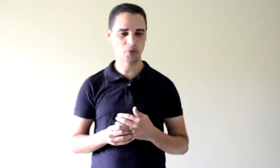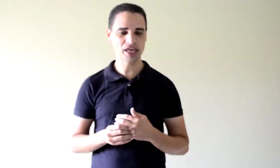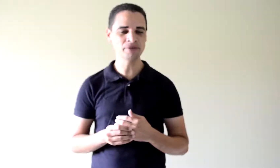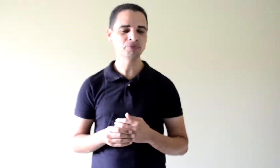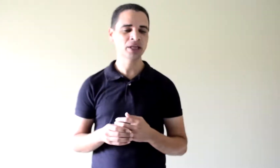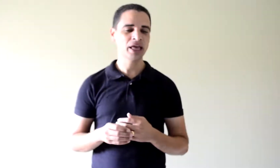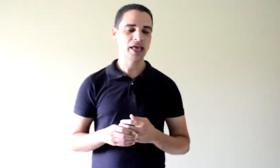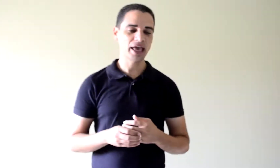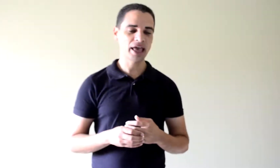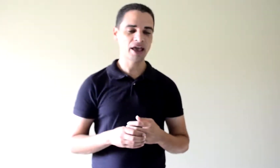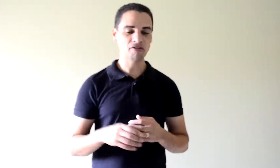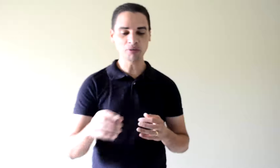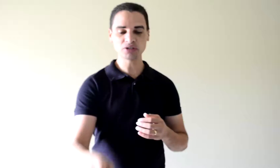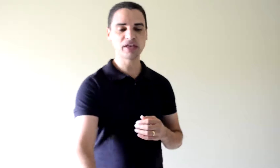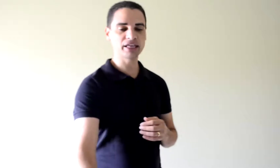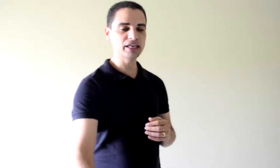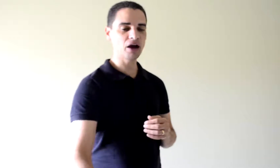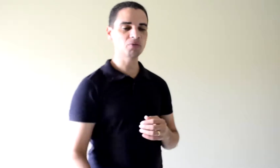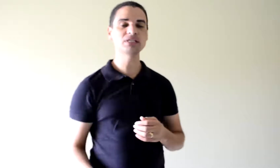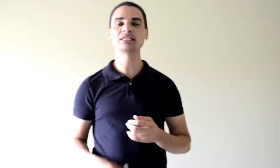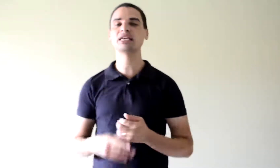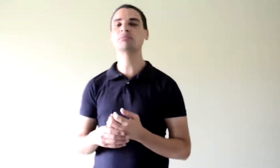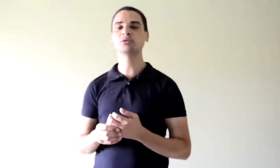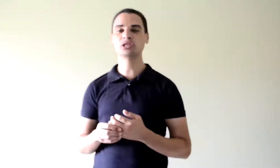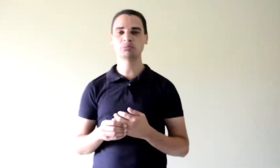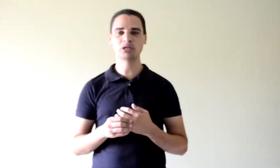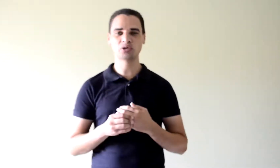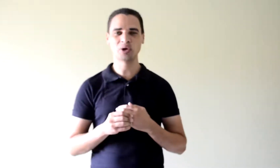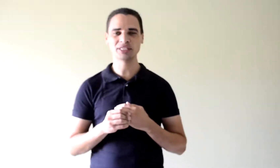ok? Vamos ver aqui alguns exemplos de expressões